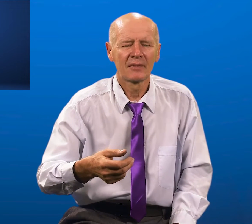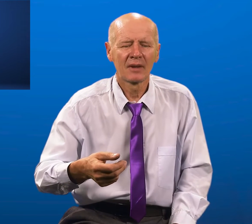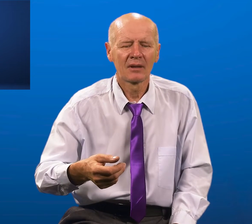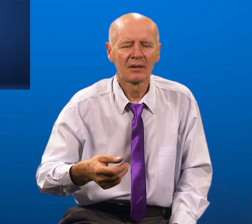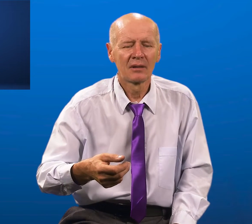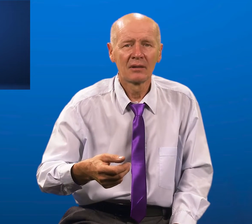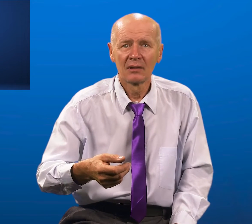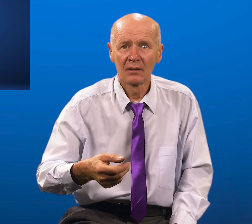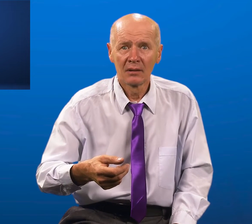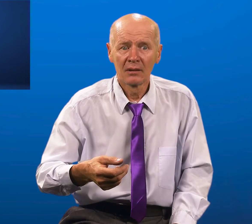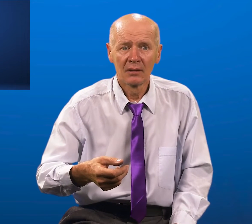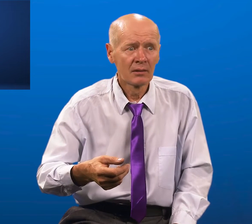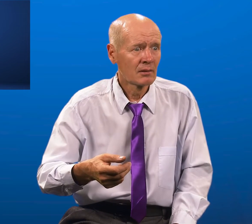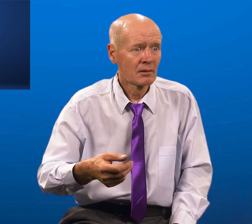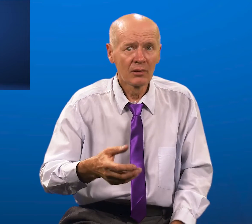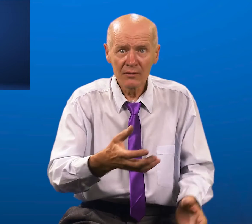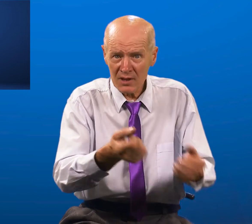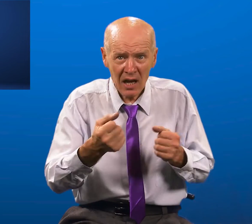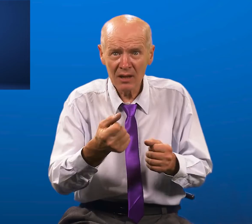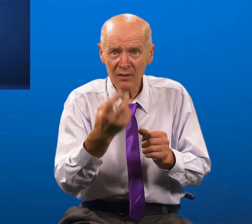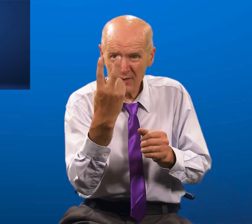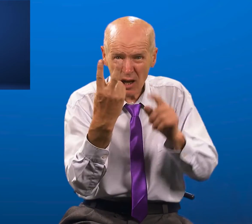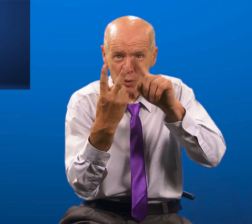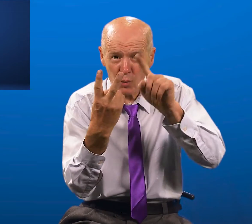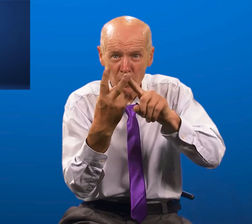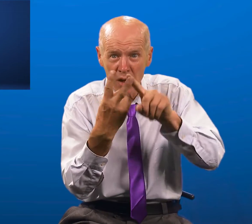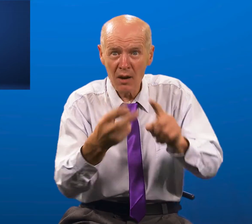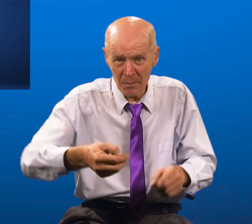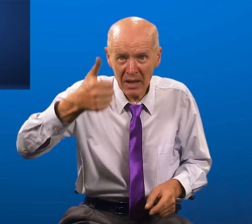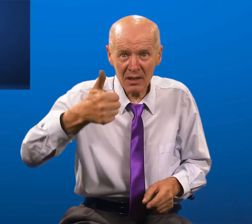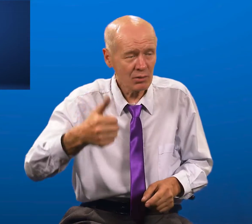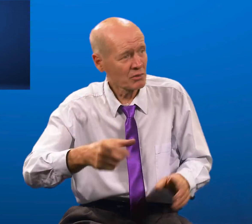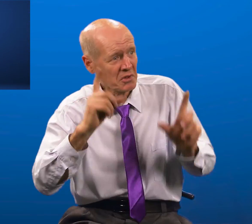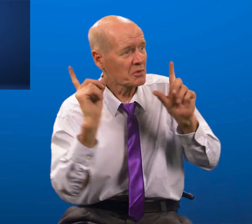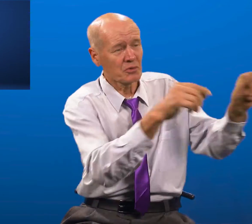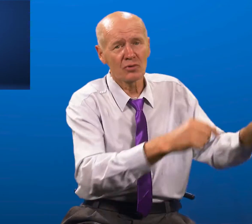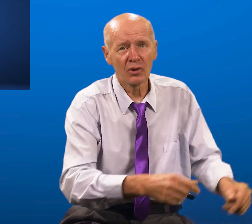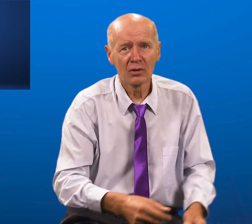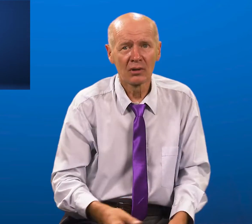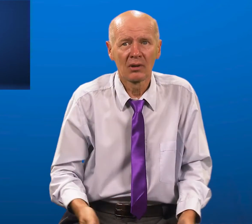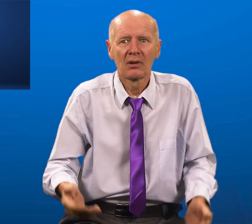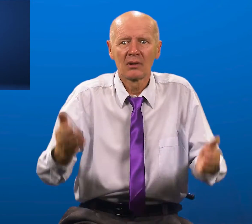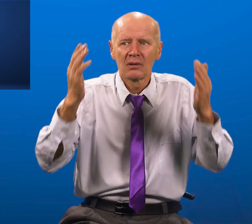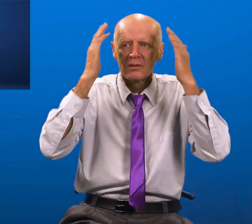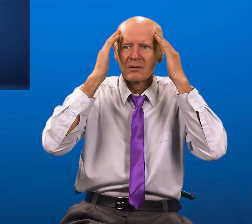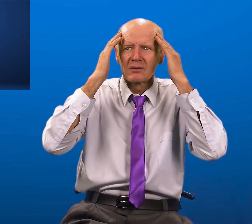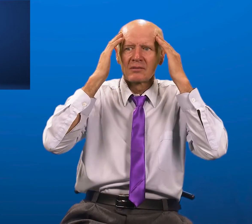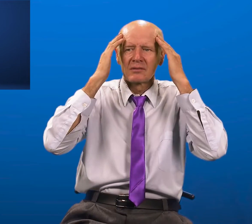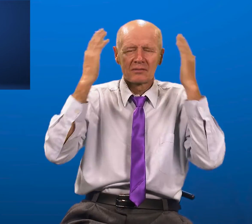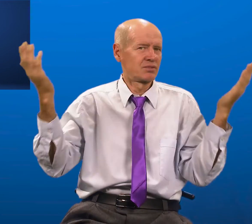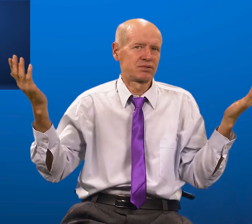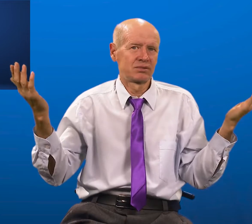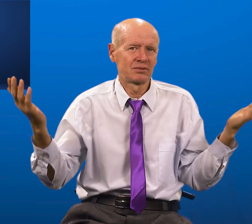вторую монету и спокойно удалился. Сегодня мне бы хотелось поговорить о